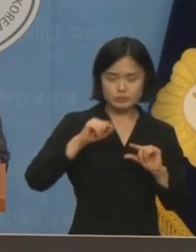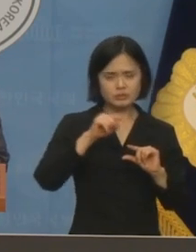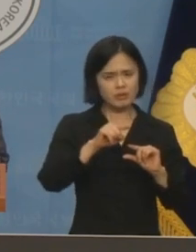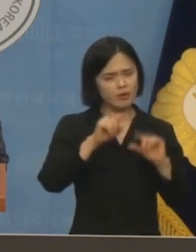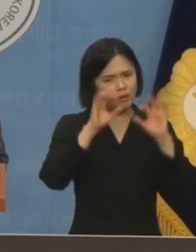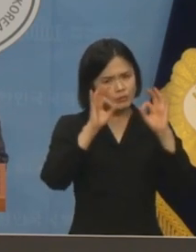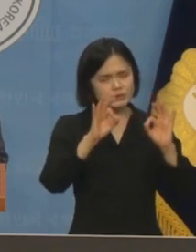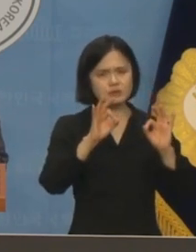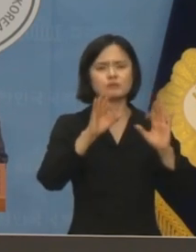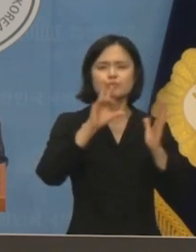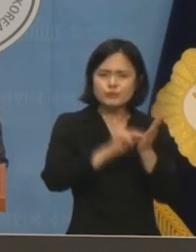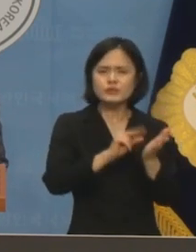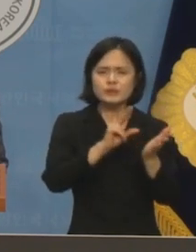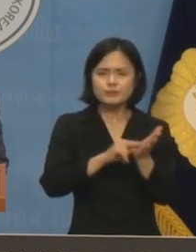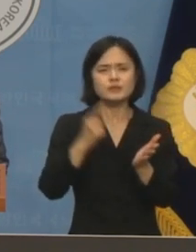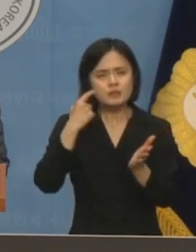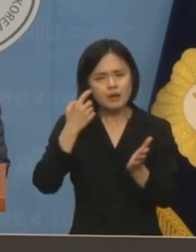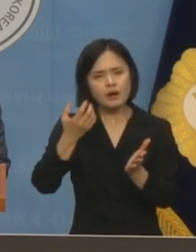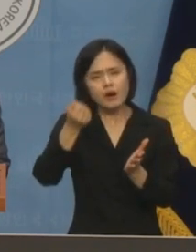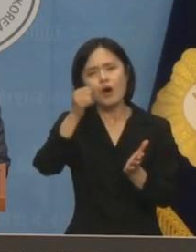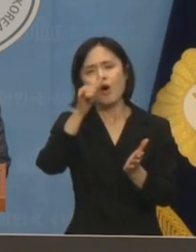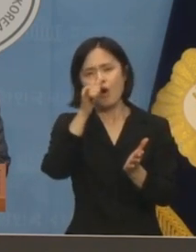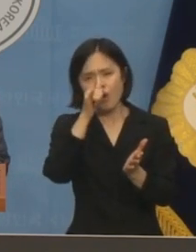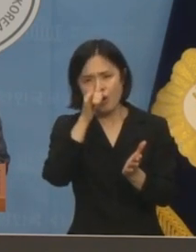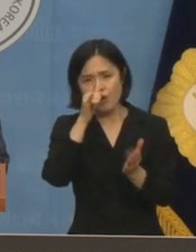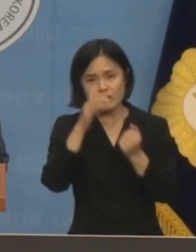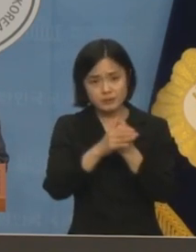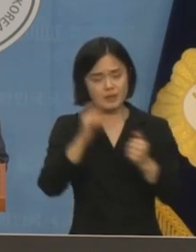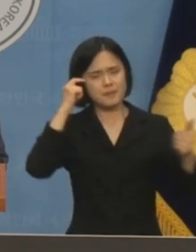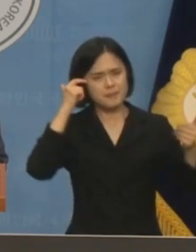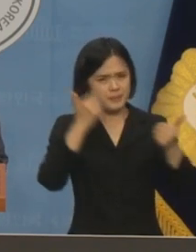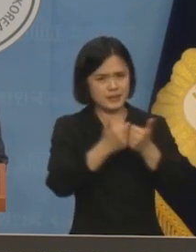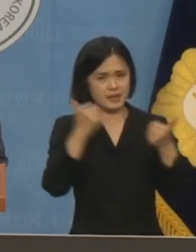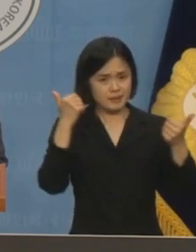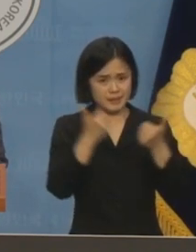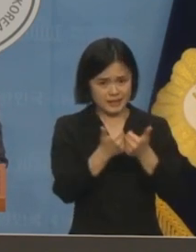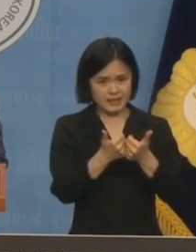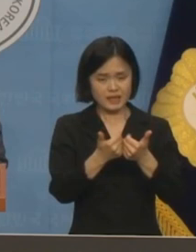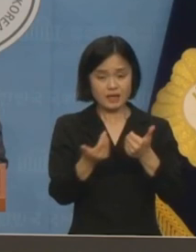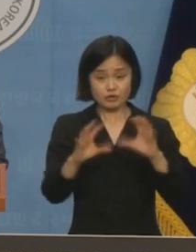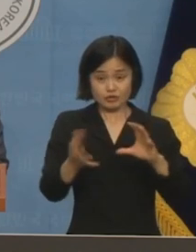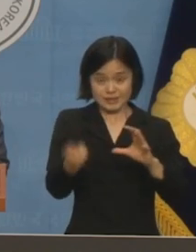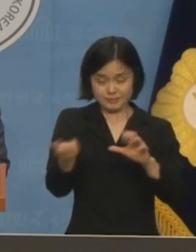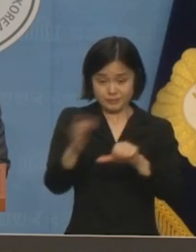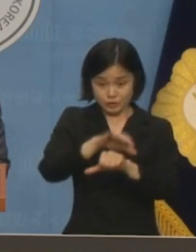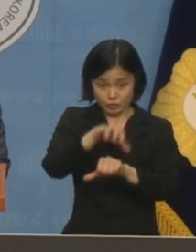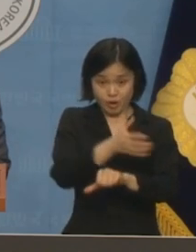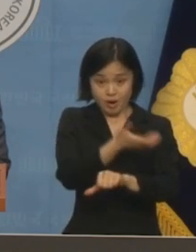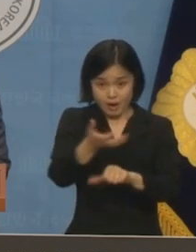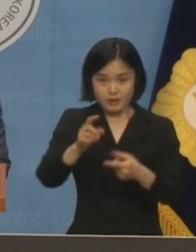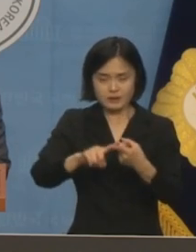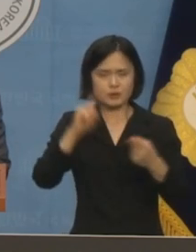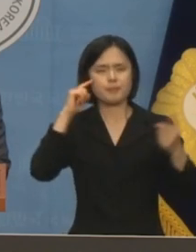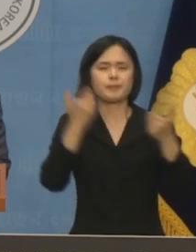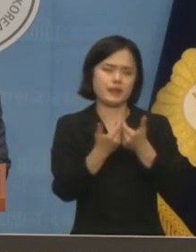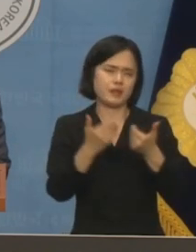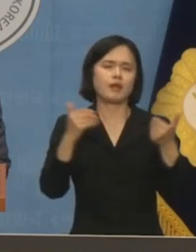생각하고 터무니없는 결정이라며 반대하고 있다. 국가와 국민을 위해 목숨을